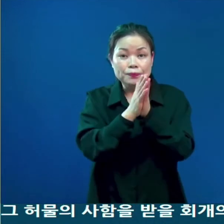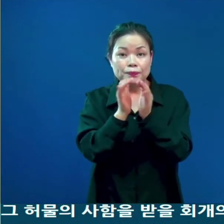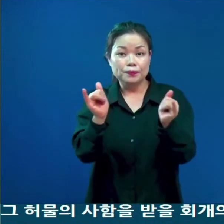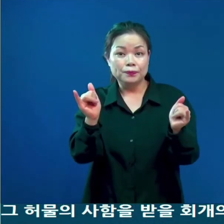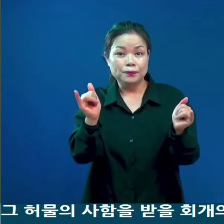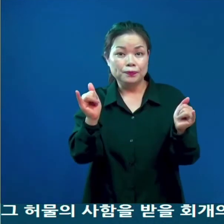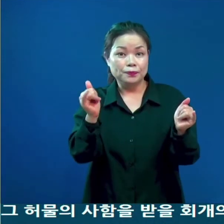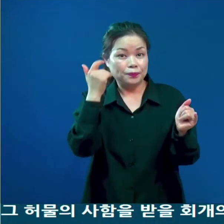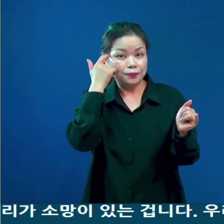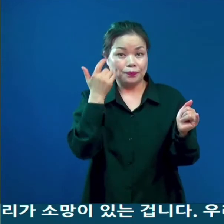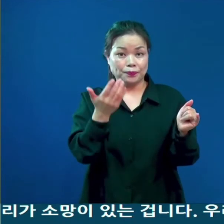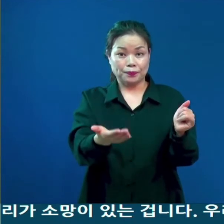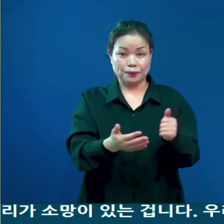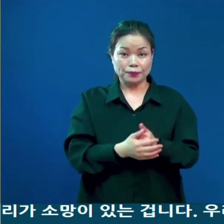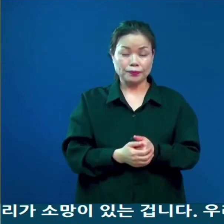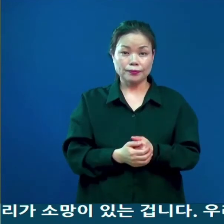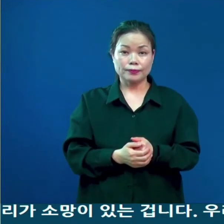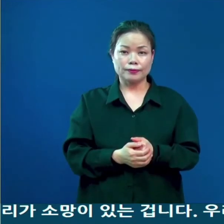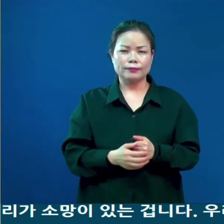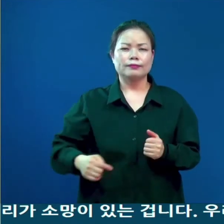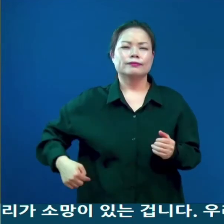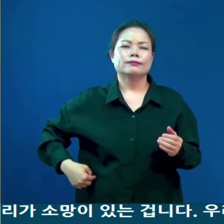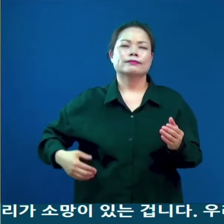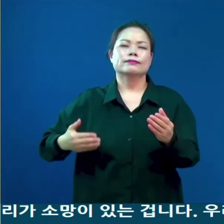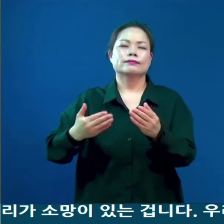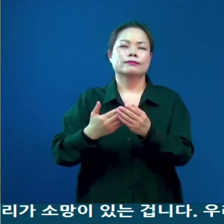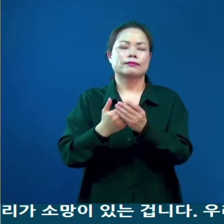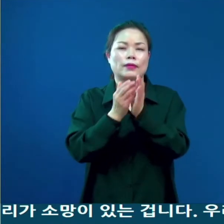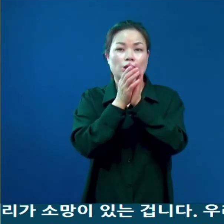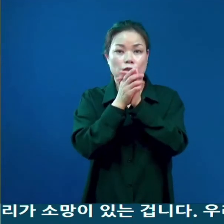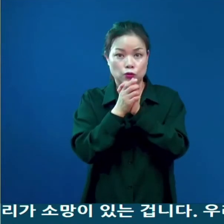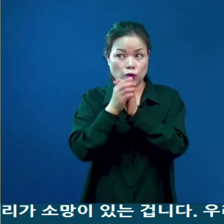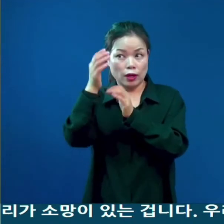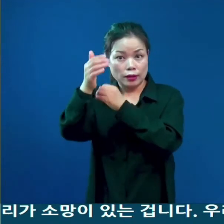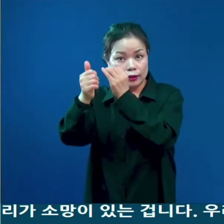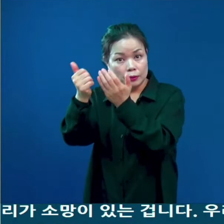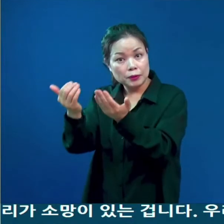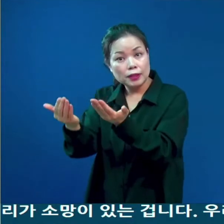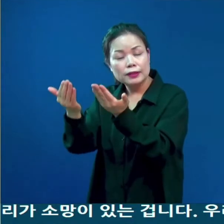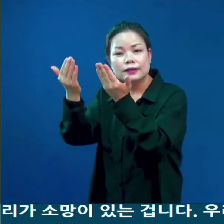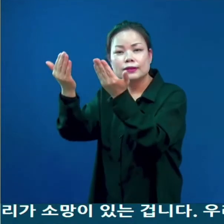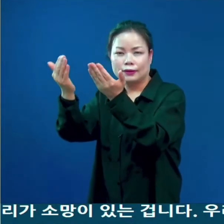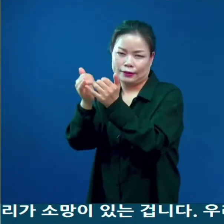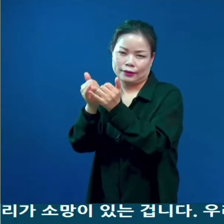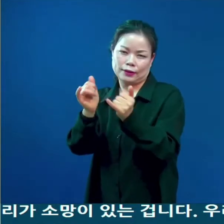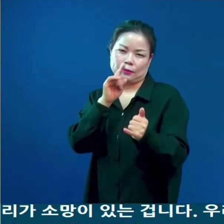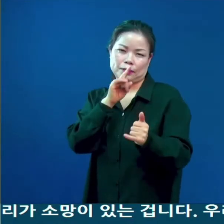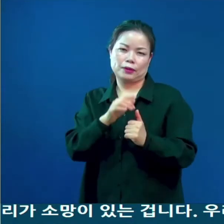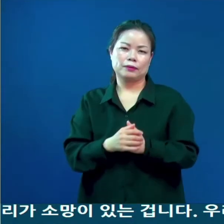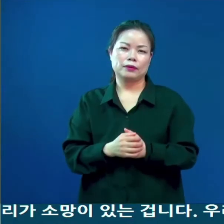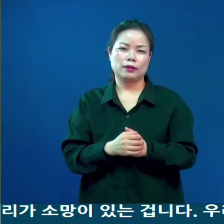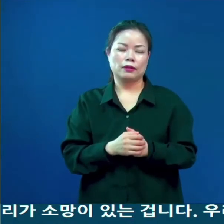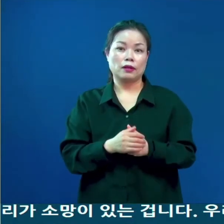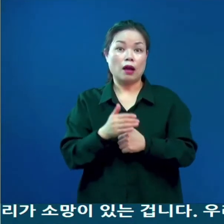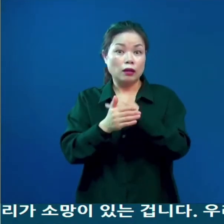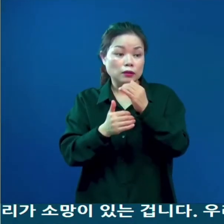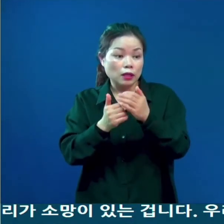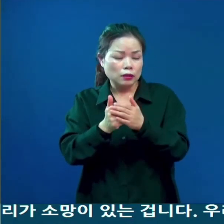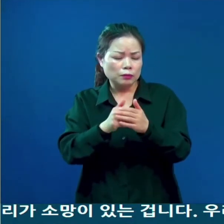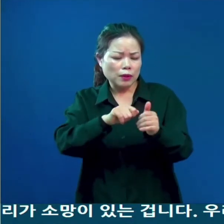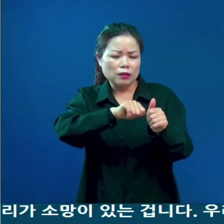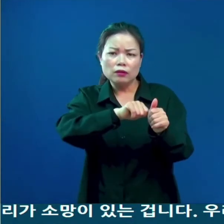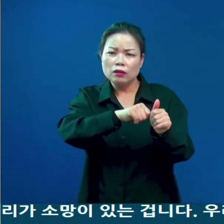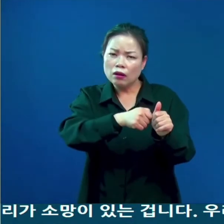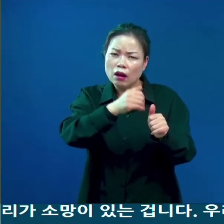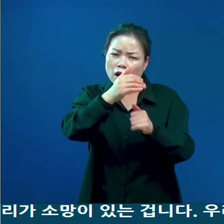자라는 말일까요? 회개의 기도를 하나님께 올려드리는 자를 의미하는 겁니다. 하나님의